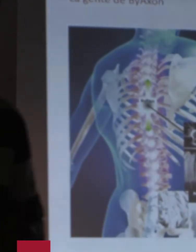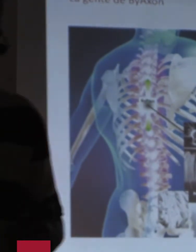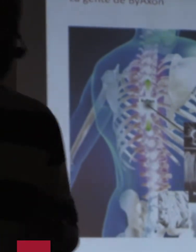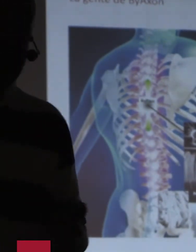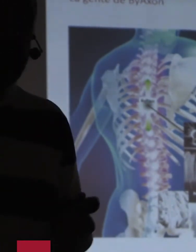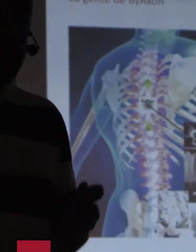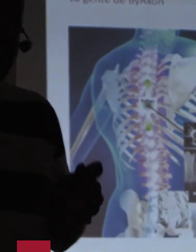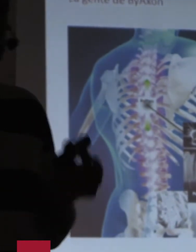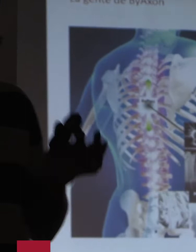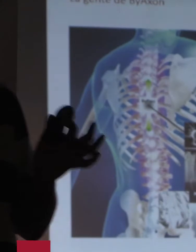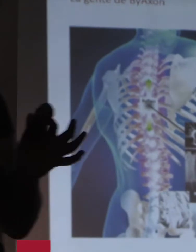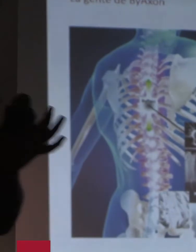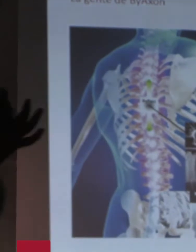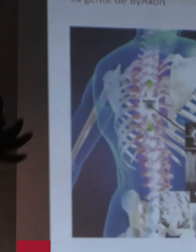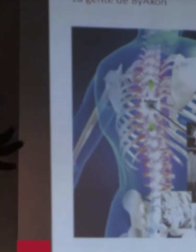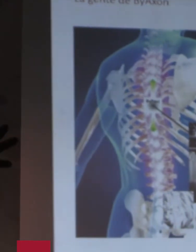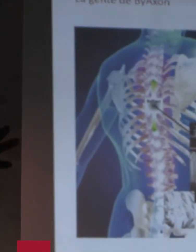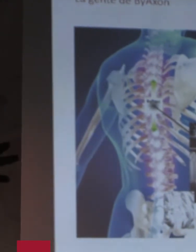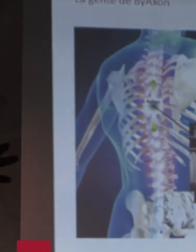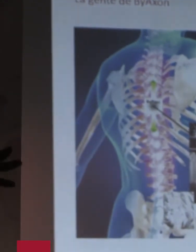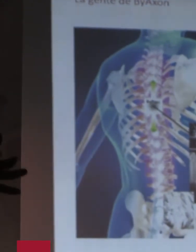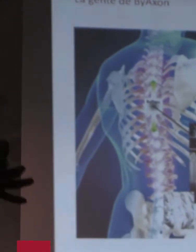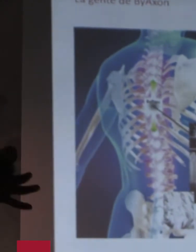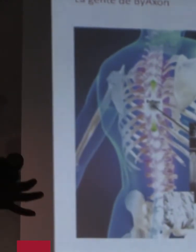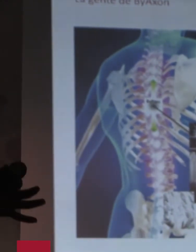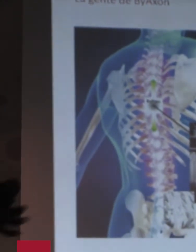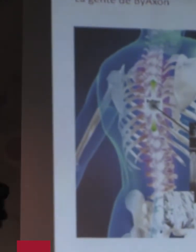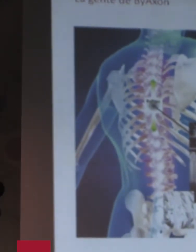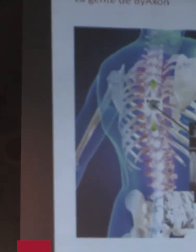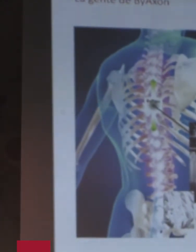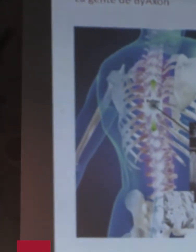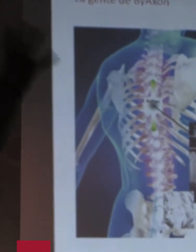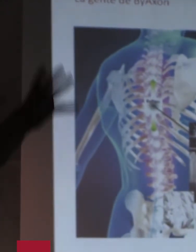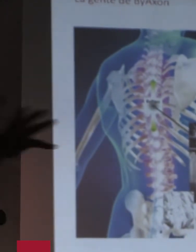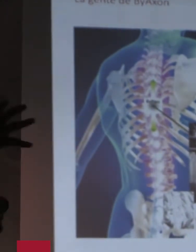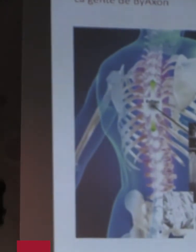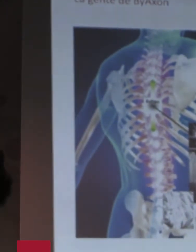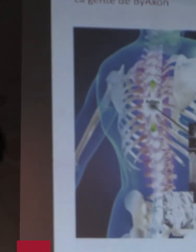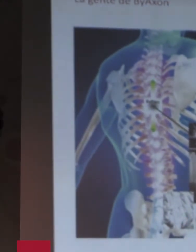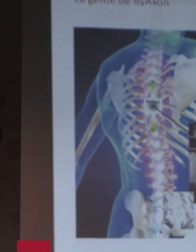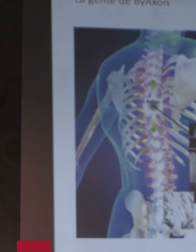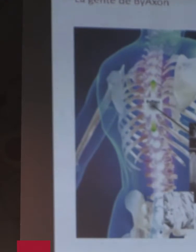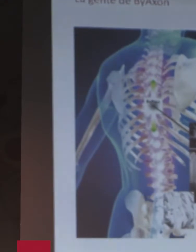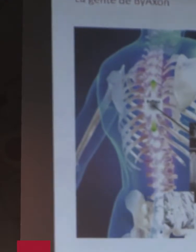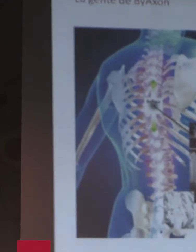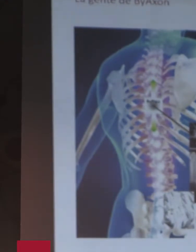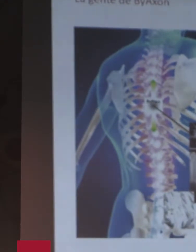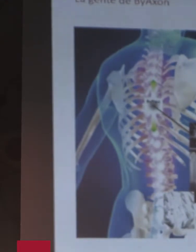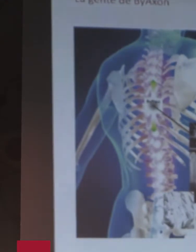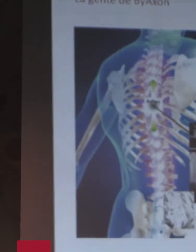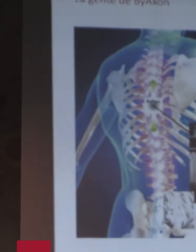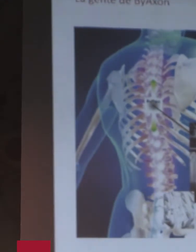animales pequeños. ¿Vale? Esta es una de estas ideas que os quería vender. Es esta historia de mucha gente